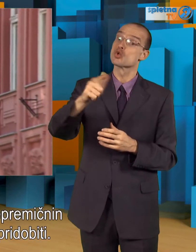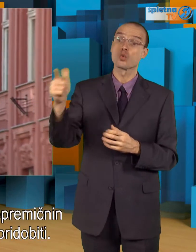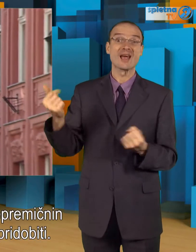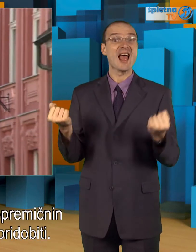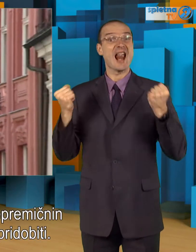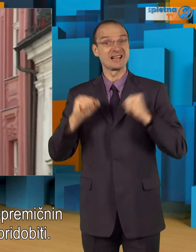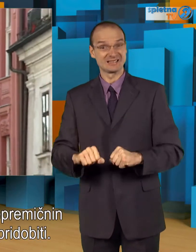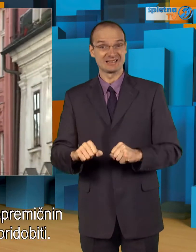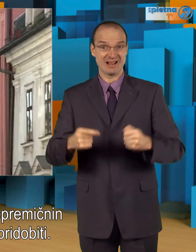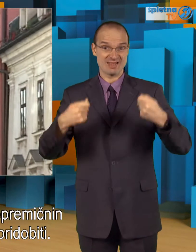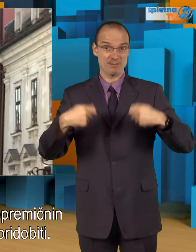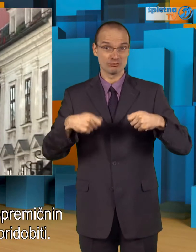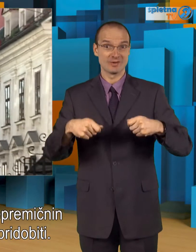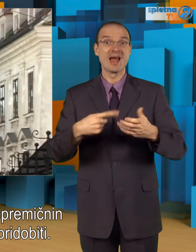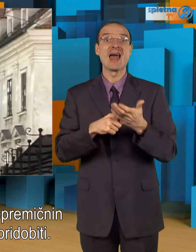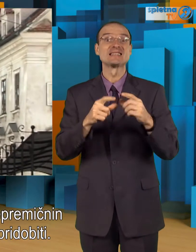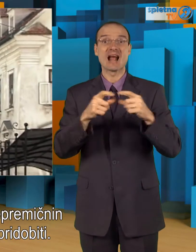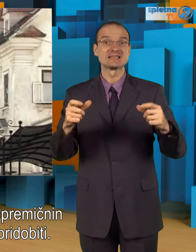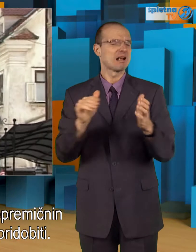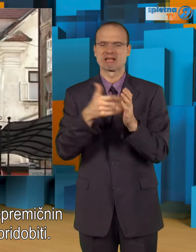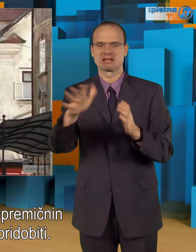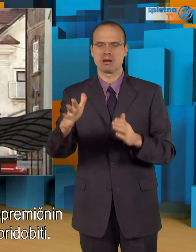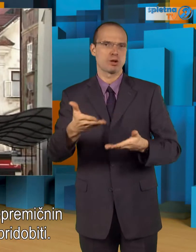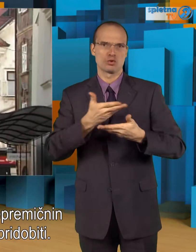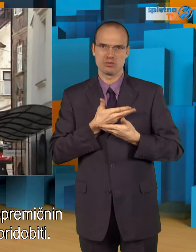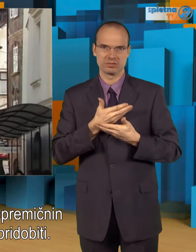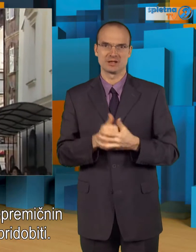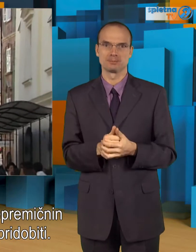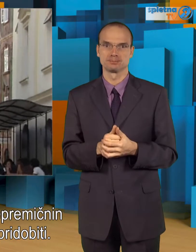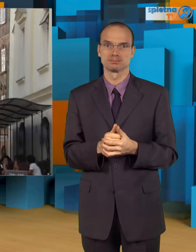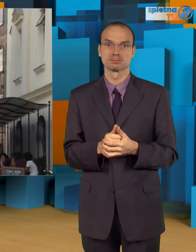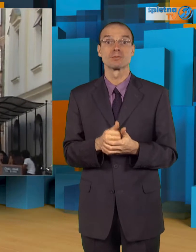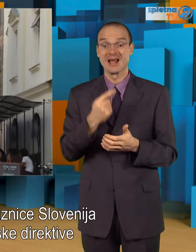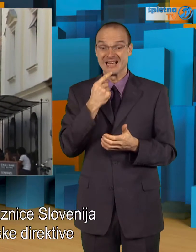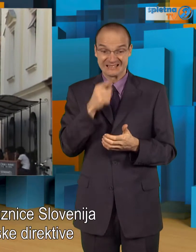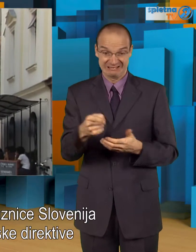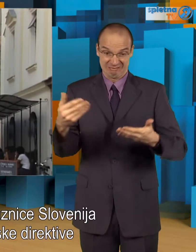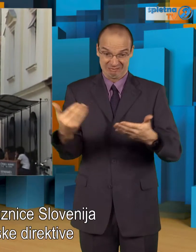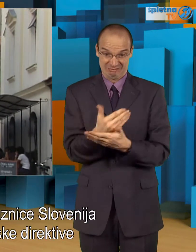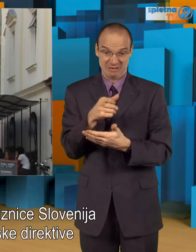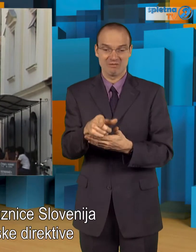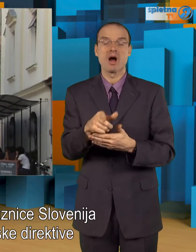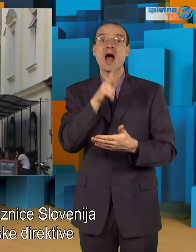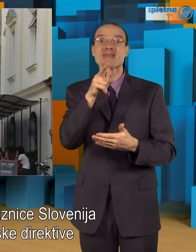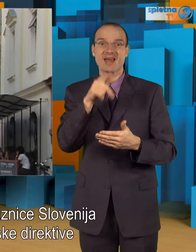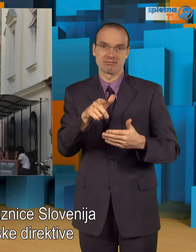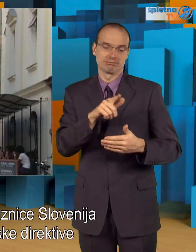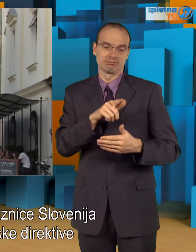Drugim lastnikom nepremičnin izkaznice ni treba pridobiti. Z uvedbo energetske izkaznice Slovenija